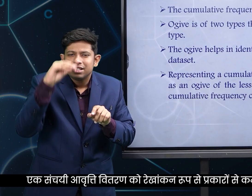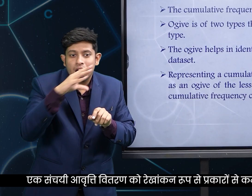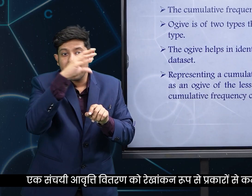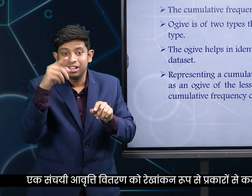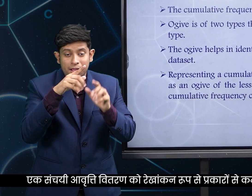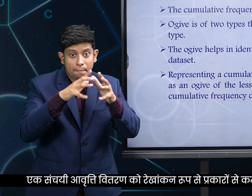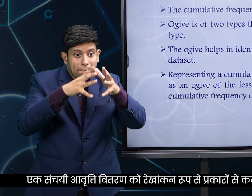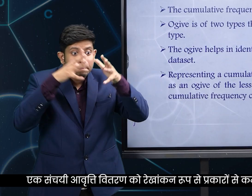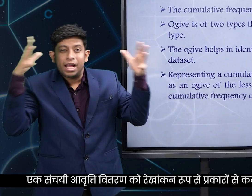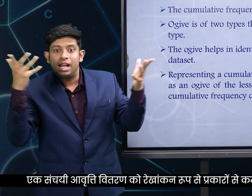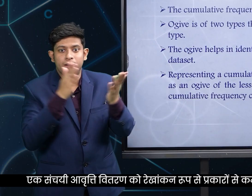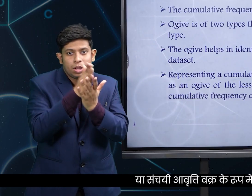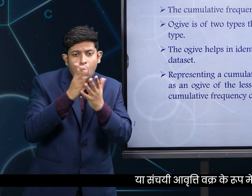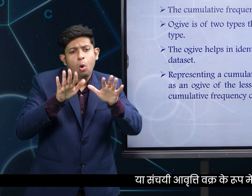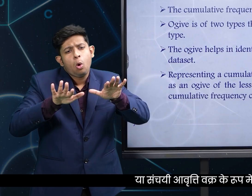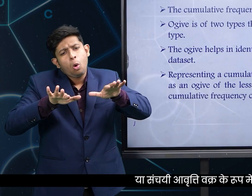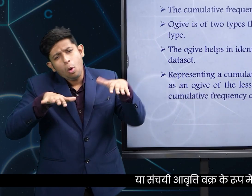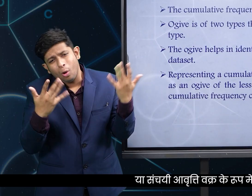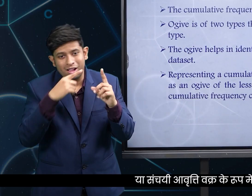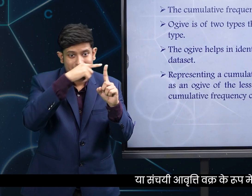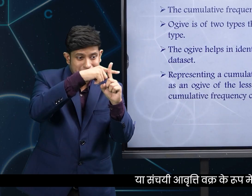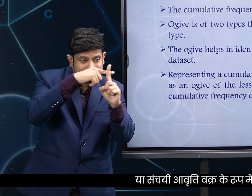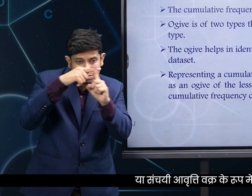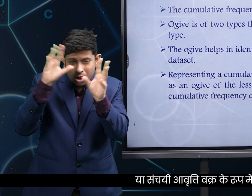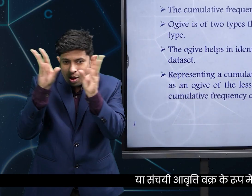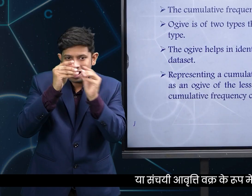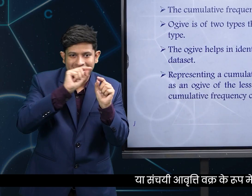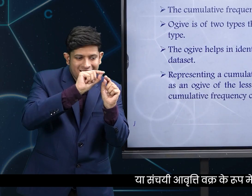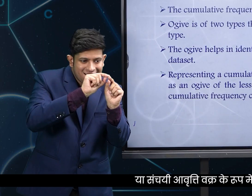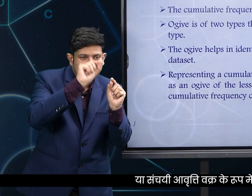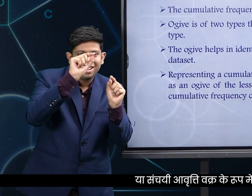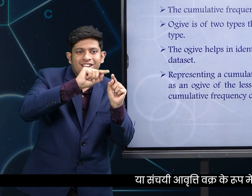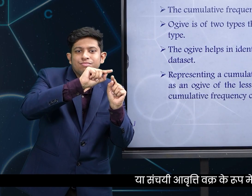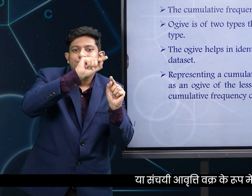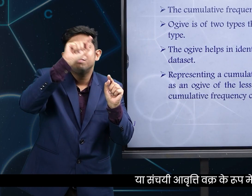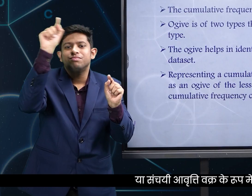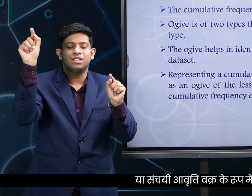चाप विकर्ण के रूप में या संचयी आवृत्ति तक के रूप में प्रस्तुत करना।